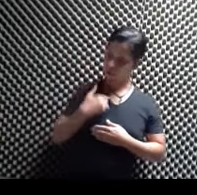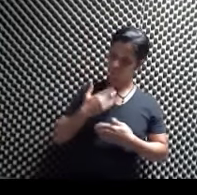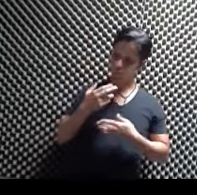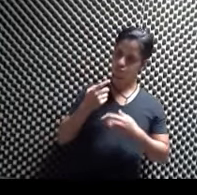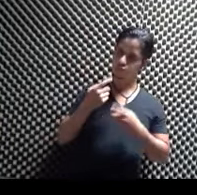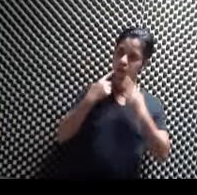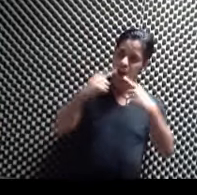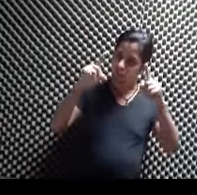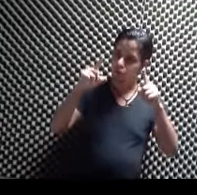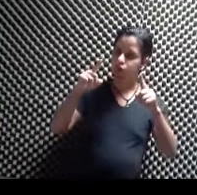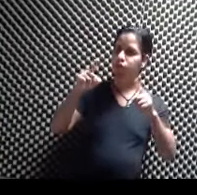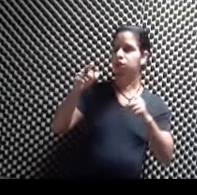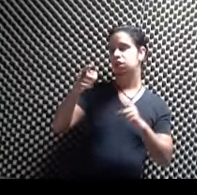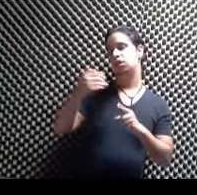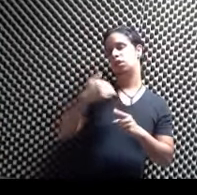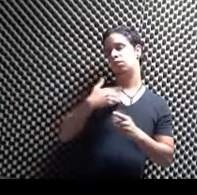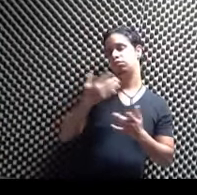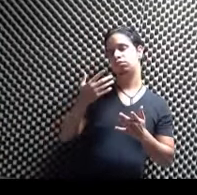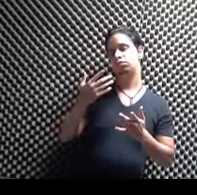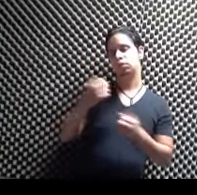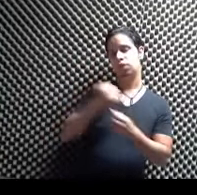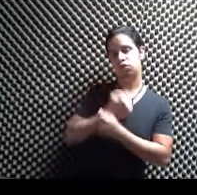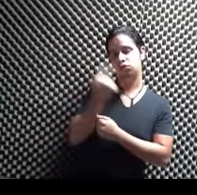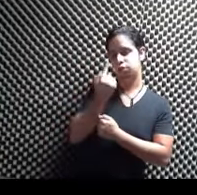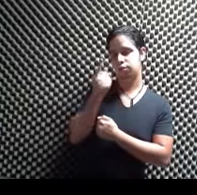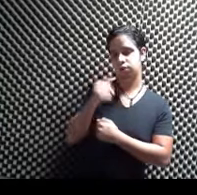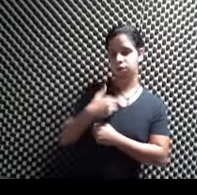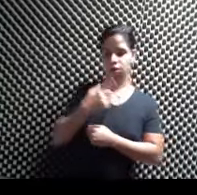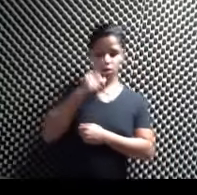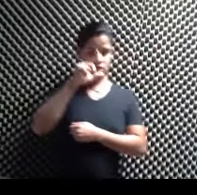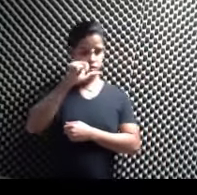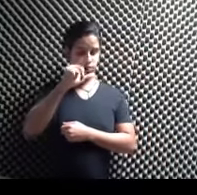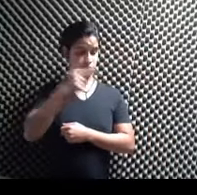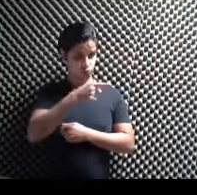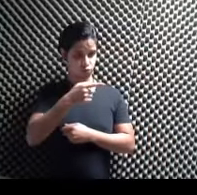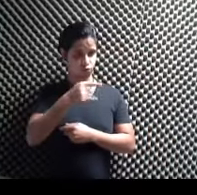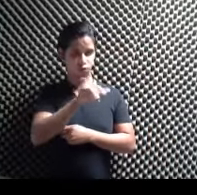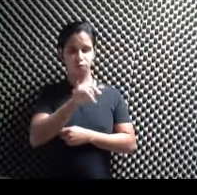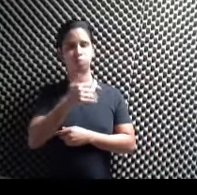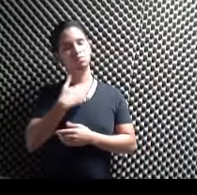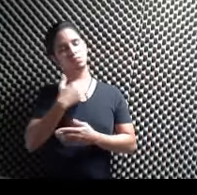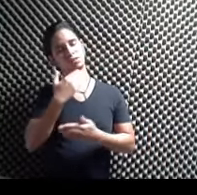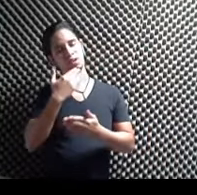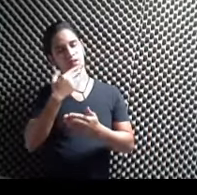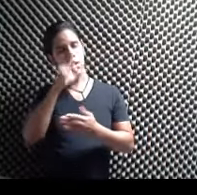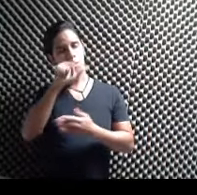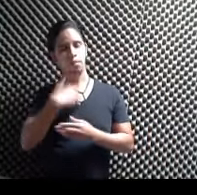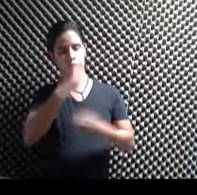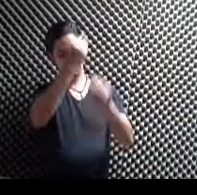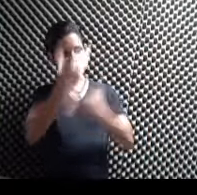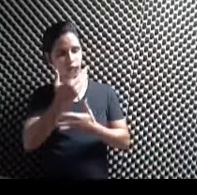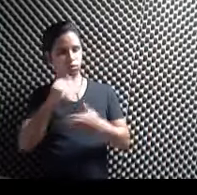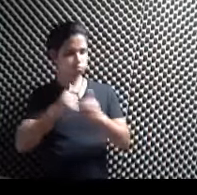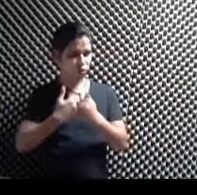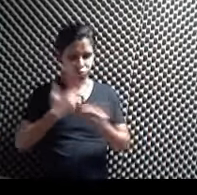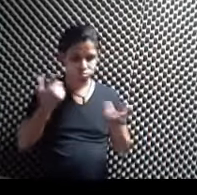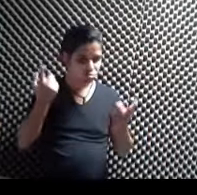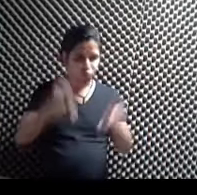¿Y éxito acá? Claro. Después me cuentas. Allí estaremos. Si hubo algún medium o algo así de momento. Uno nunca sabe,